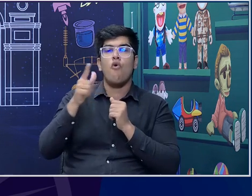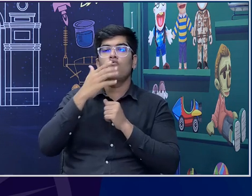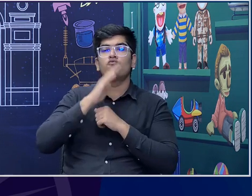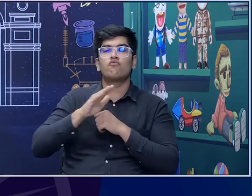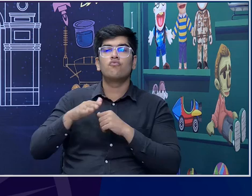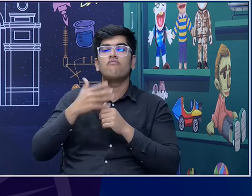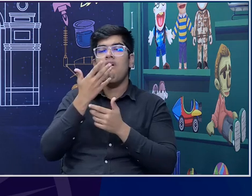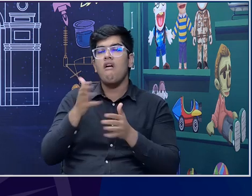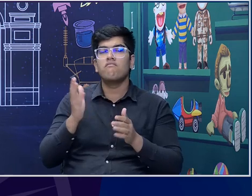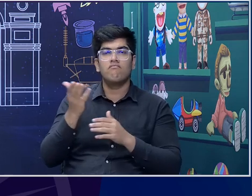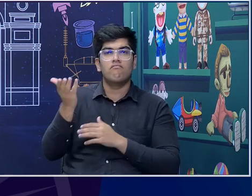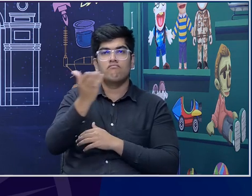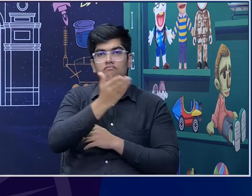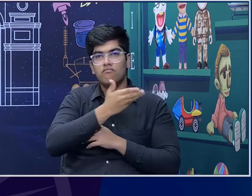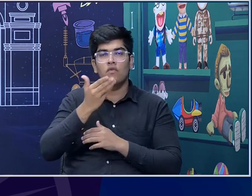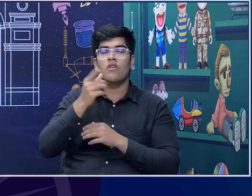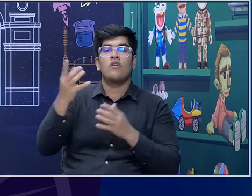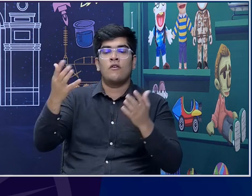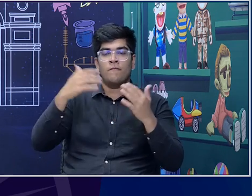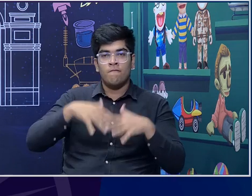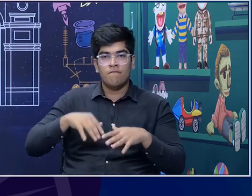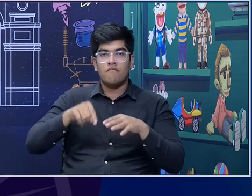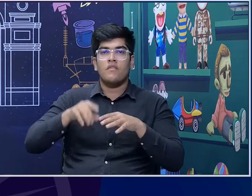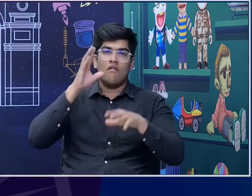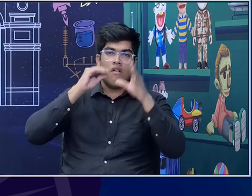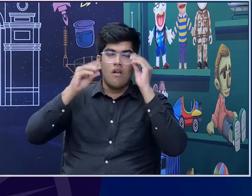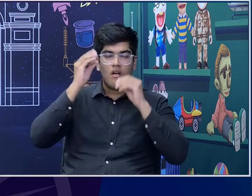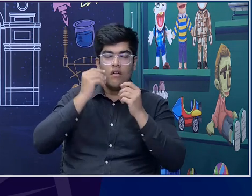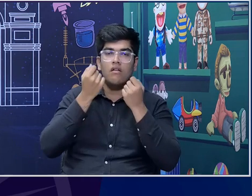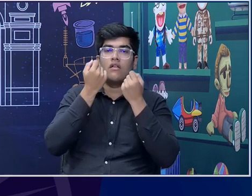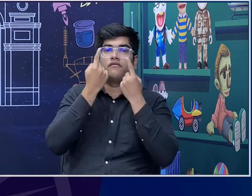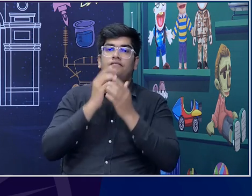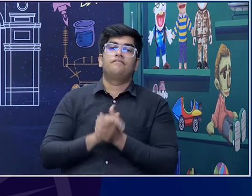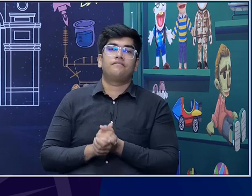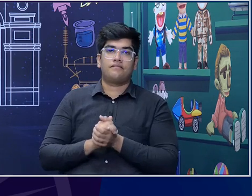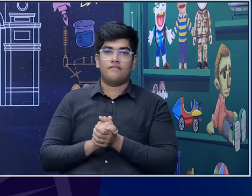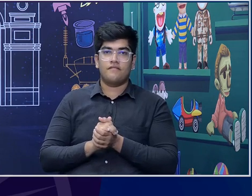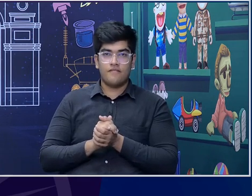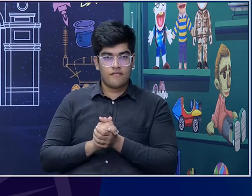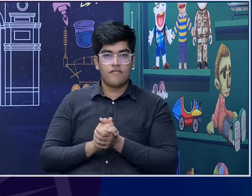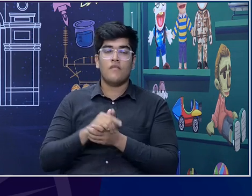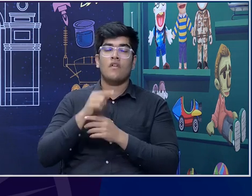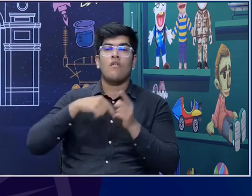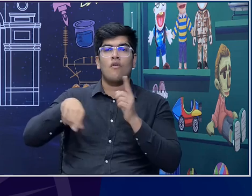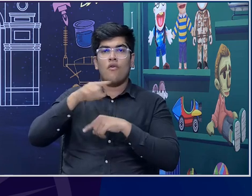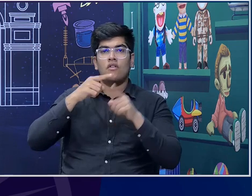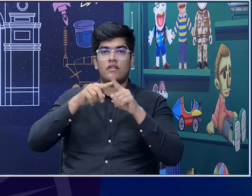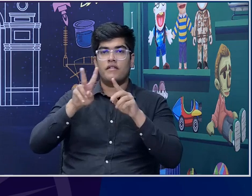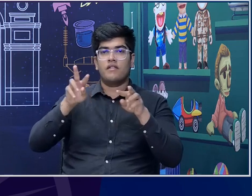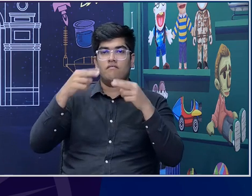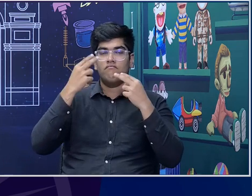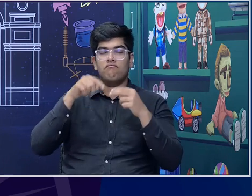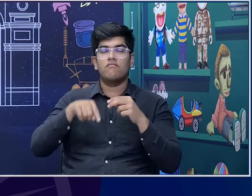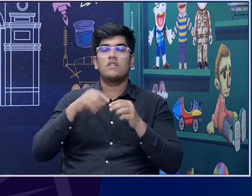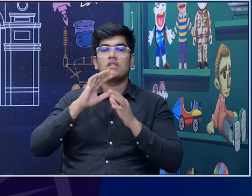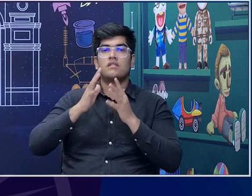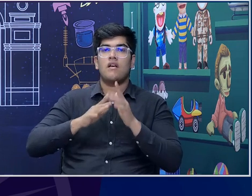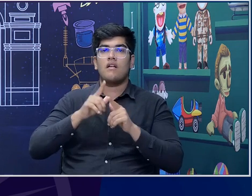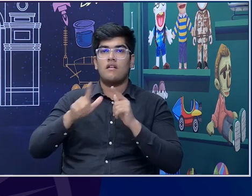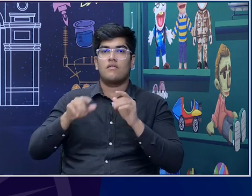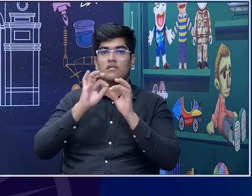समझें पढ़ें और जानें आप सभी अपने टेलिवीजन स्क्रीन पर देख पा रहे हैं हमारे Sign Language Interpreter